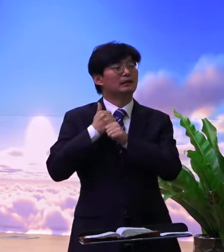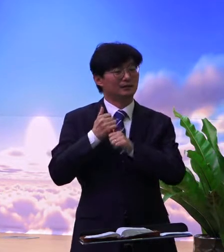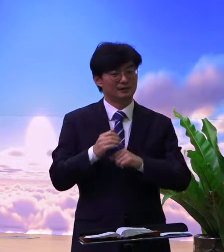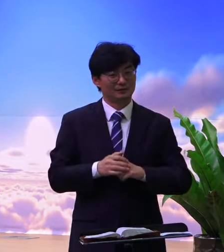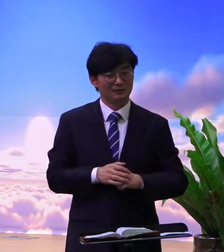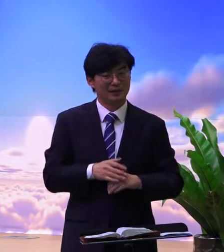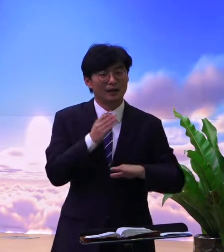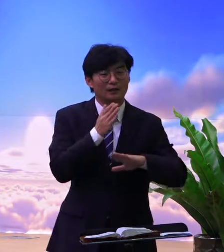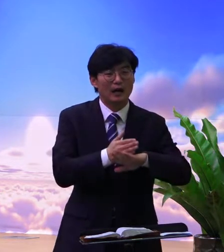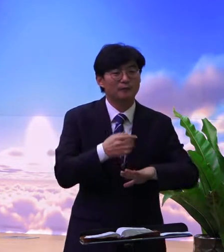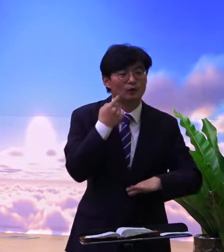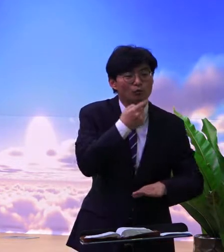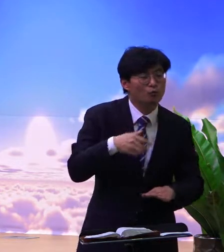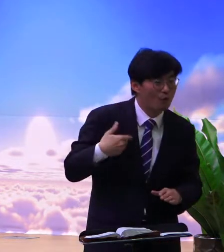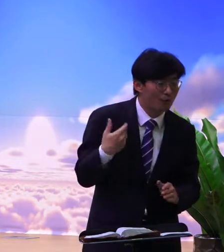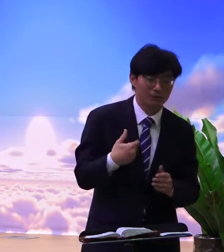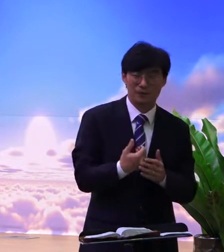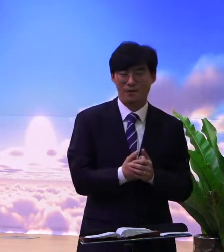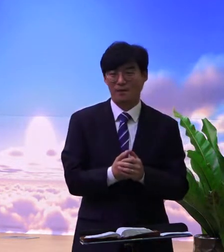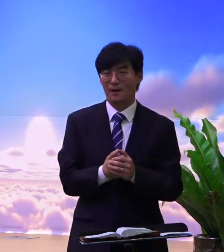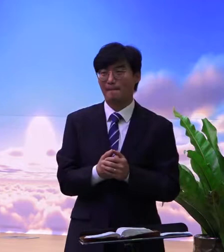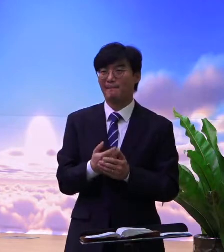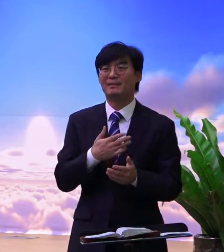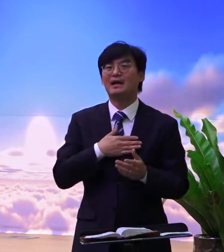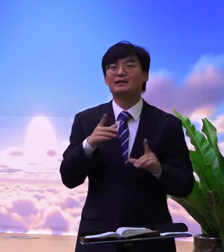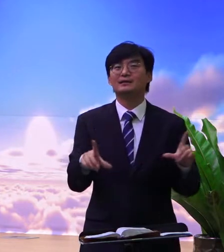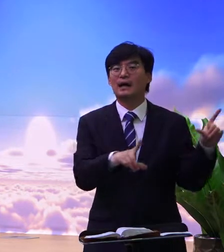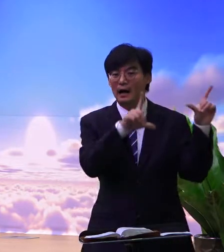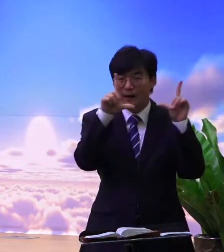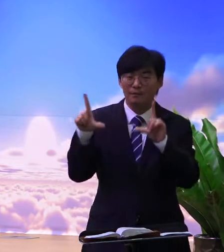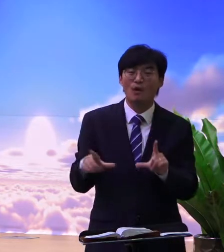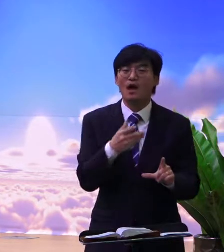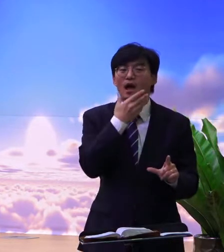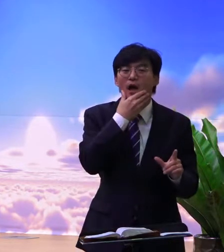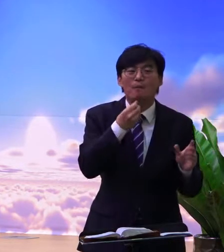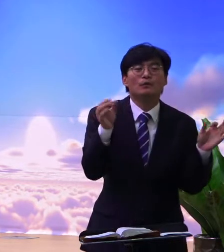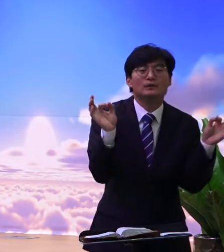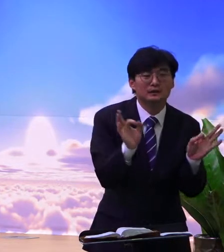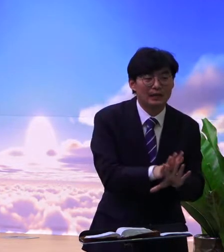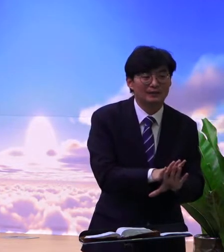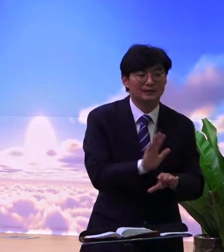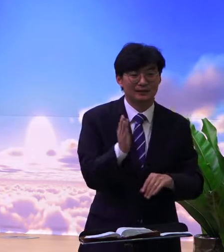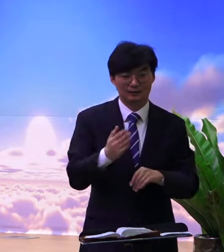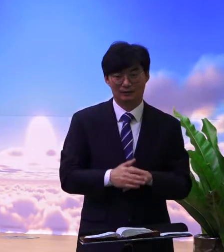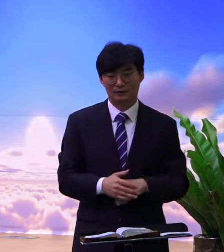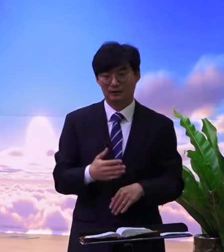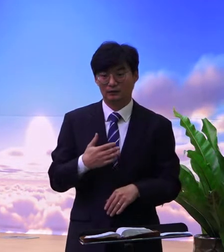않고 둔감해지고 그러다 보니까 내 삶에도 행복이 사라져가는 것이죠.